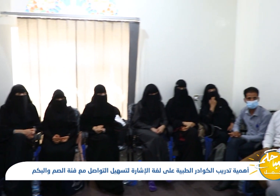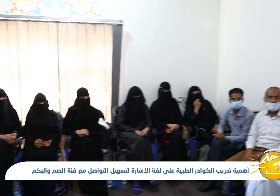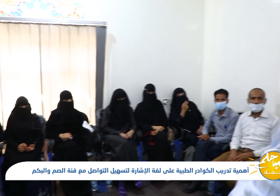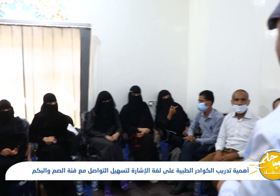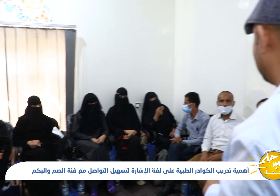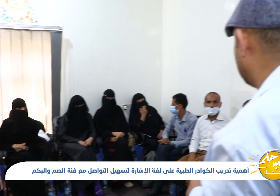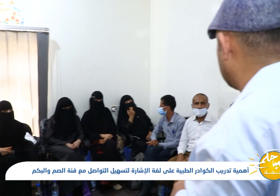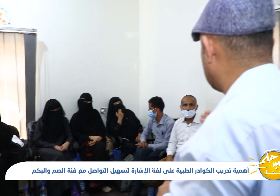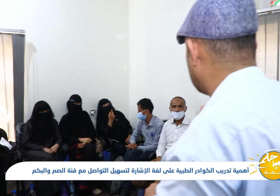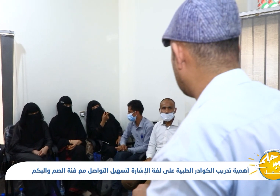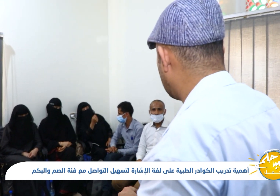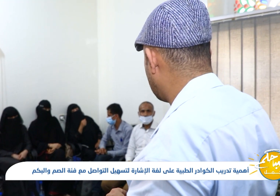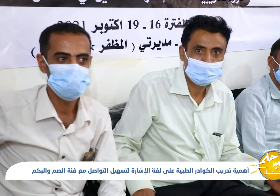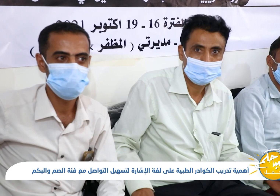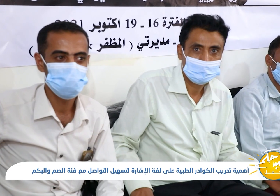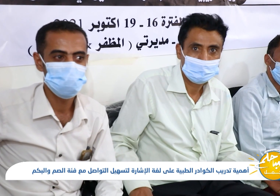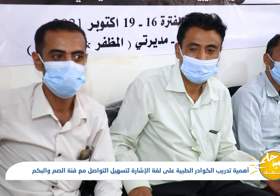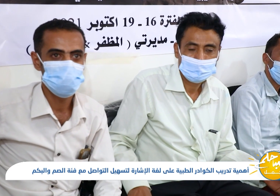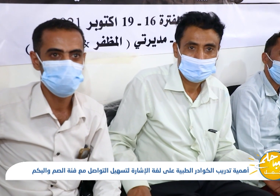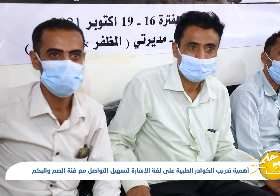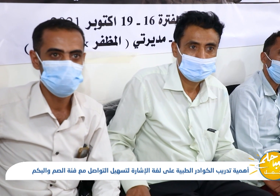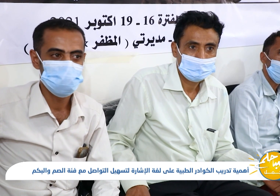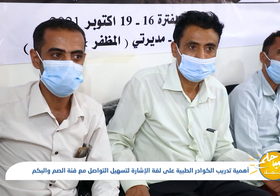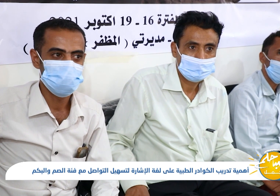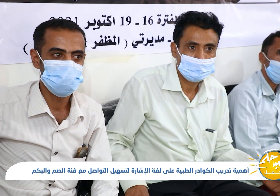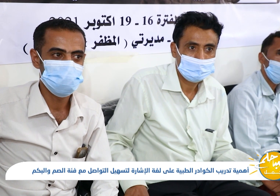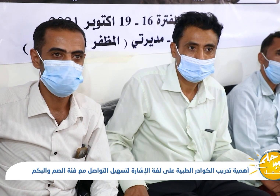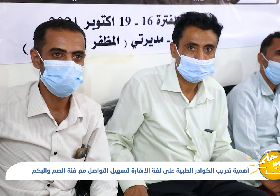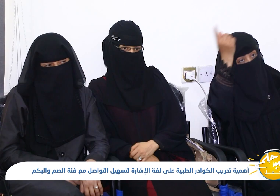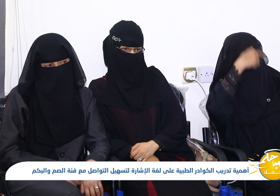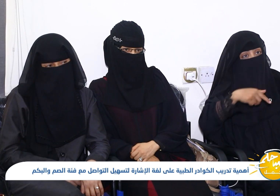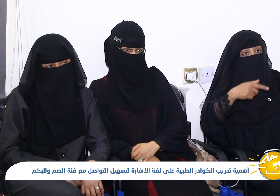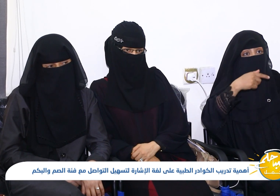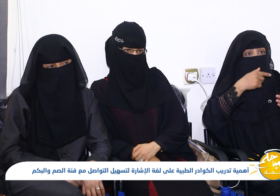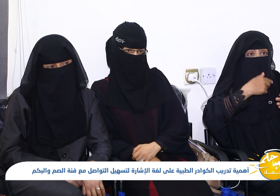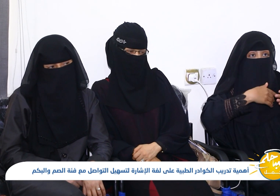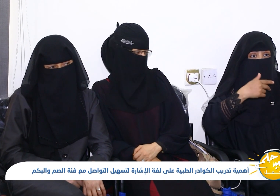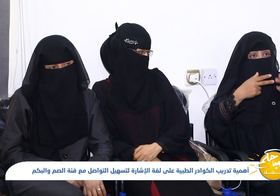استفاد المتدربون العديد من لغة الإشارات الخاصة في فئة الصم والبكم.